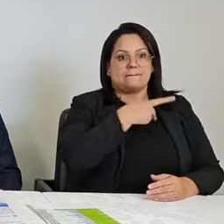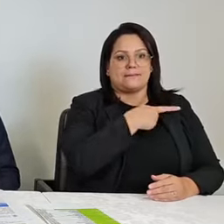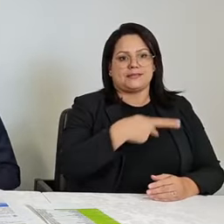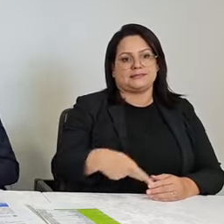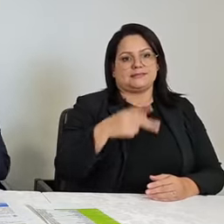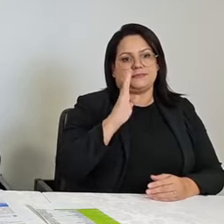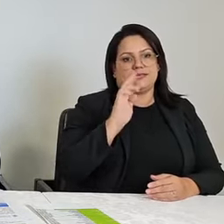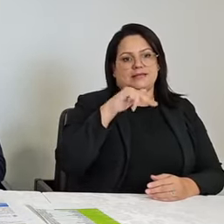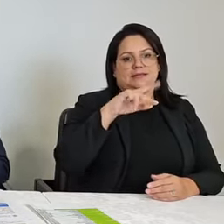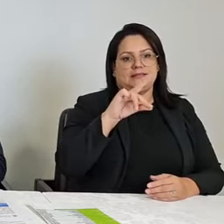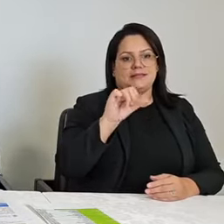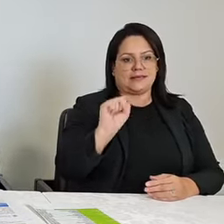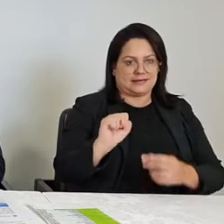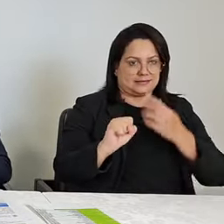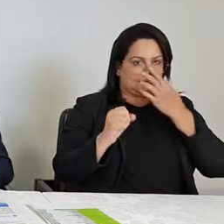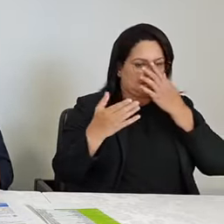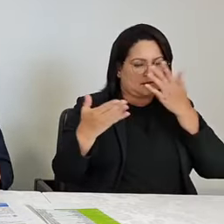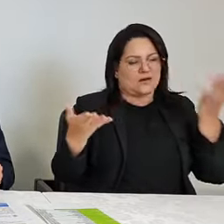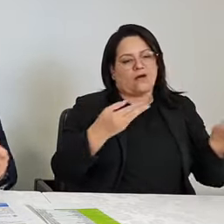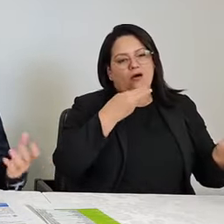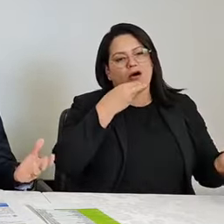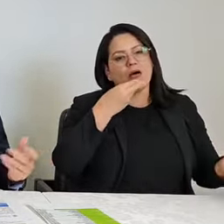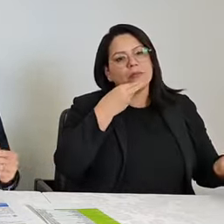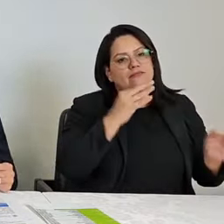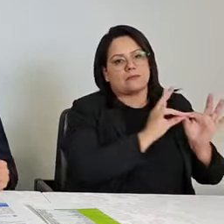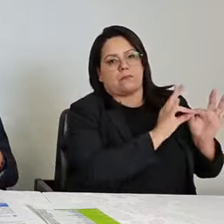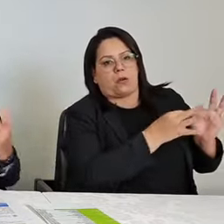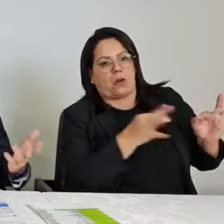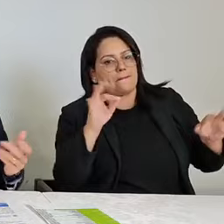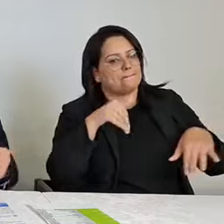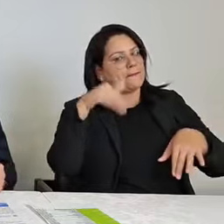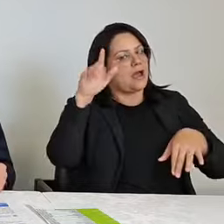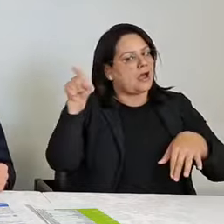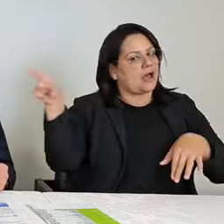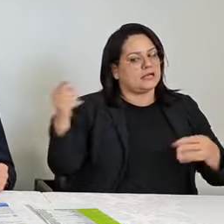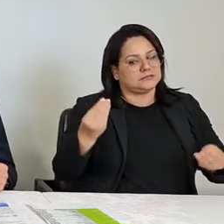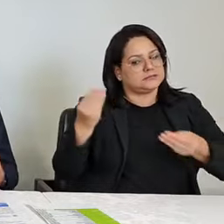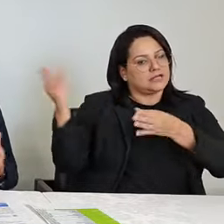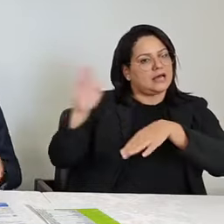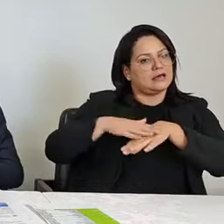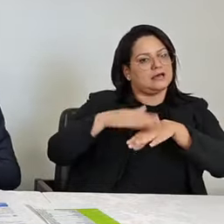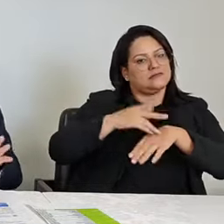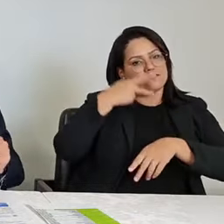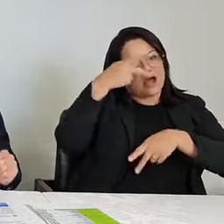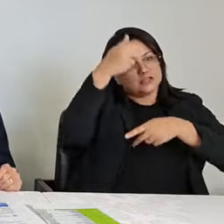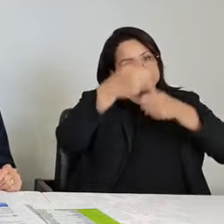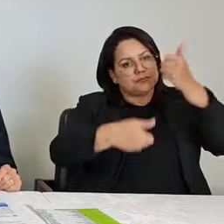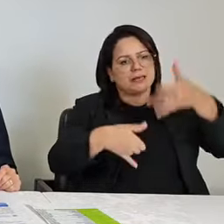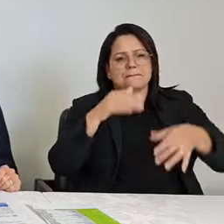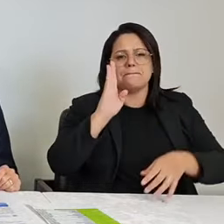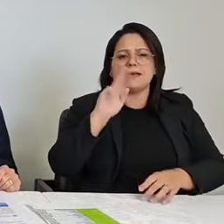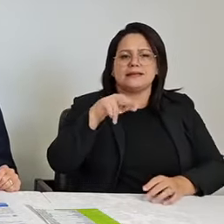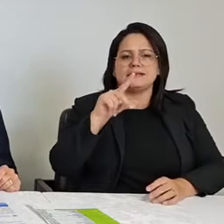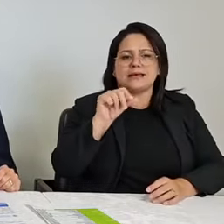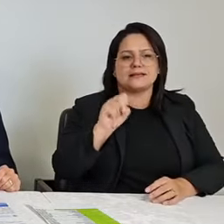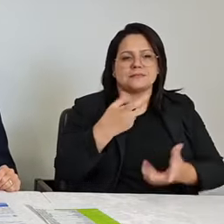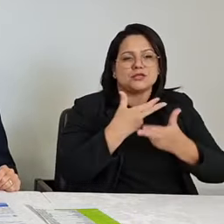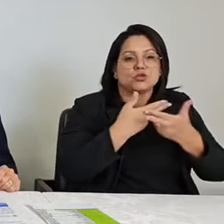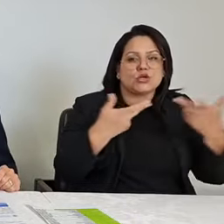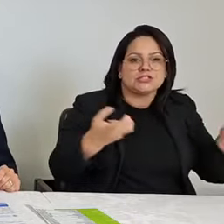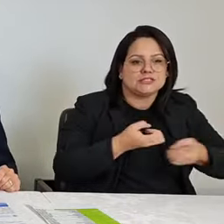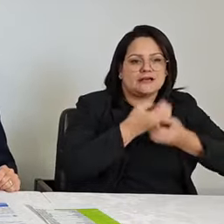BNDES. Logicamente, ele vai ocupar a maior parte do nosso tempo aqui, falando um pouco sobre o BNDES. Mas primeiro, uma rápida notícia aqui para a